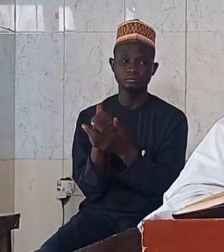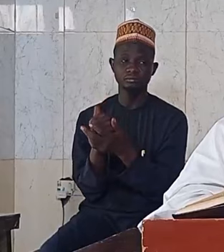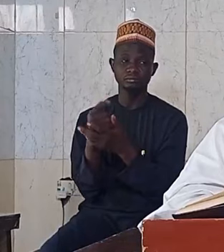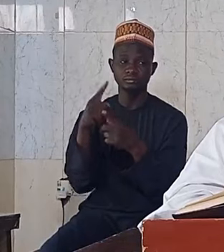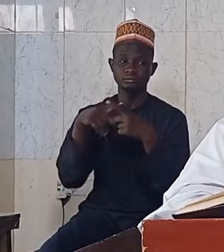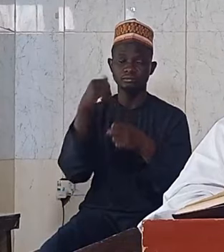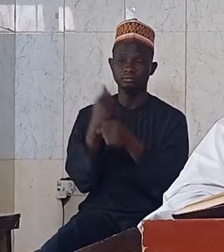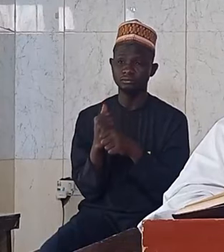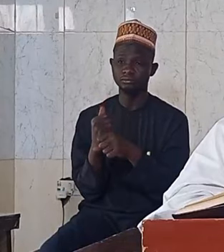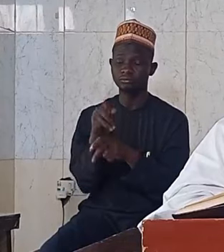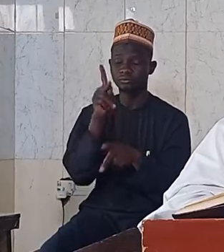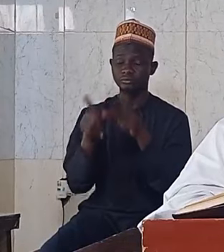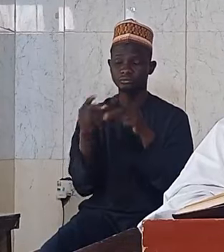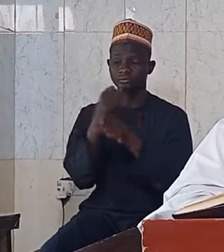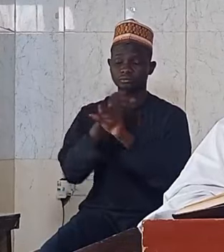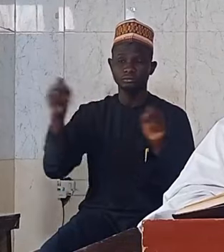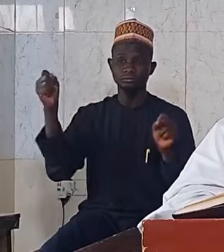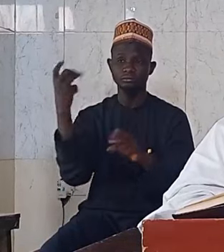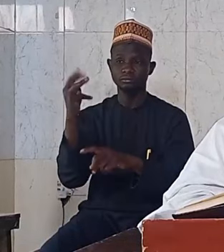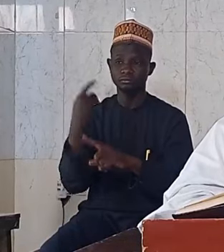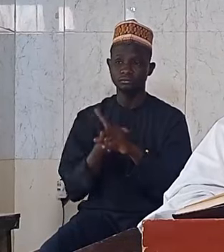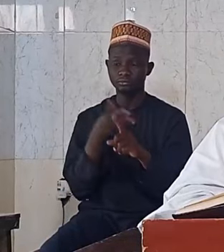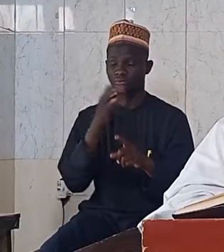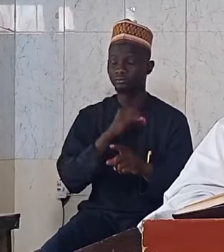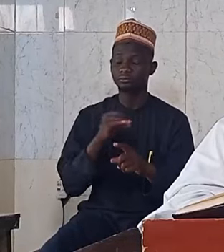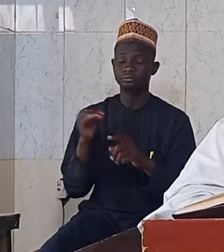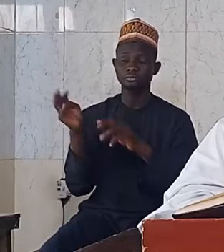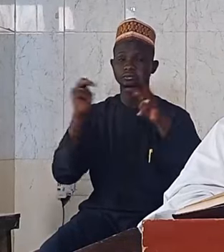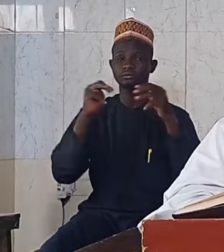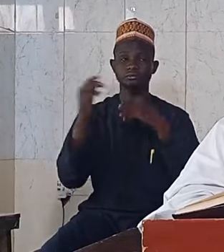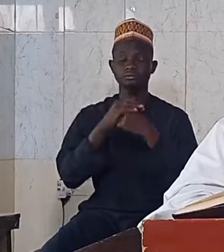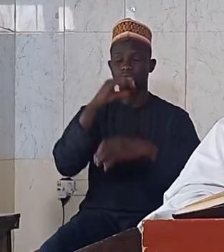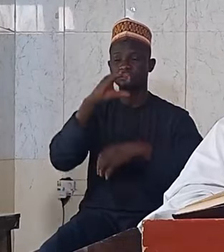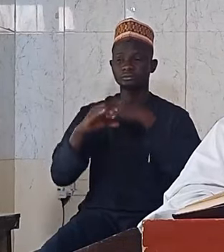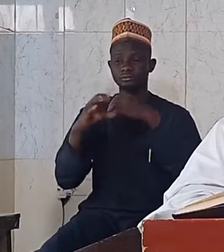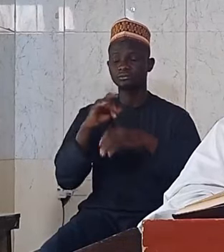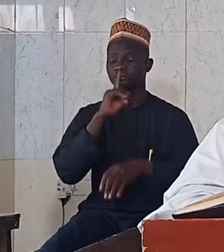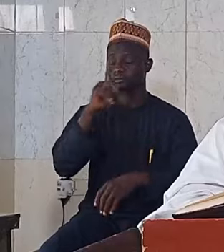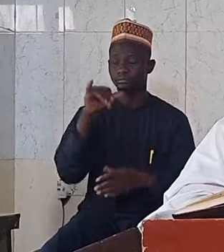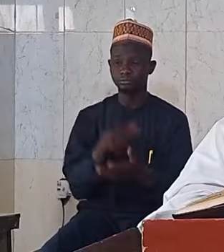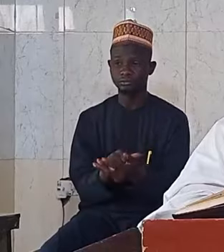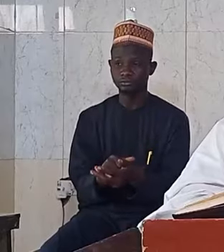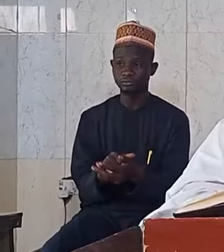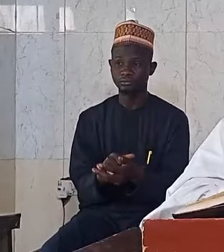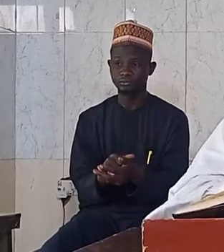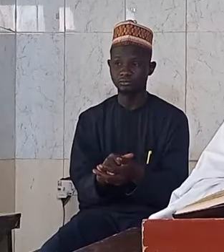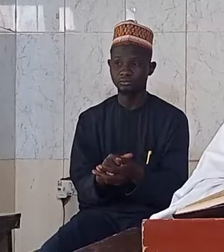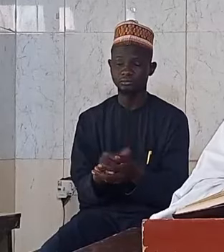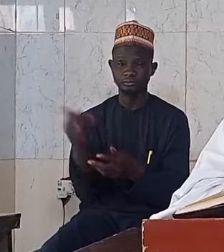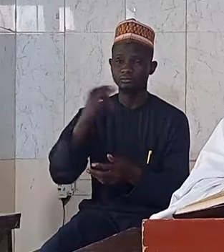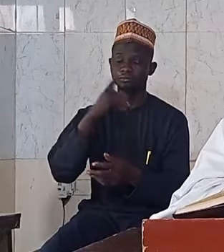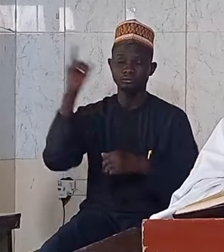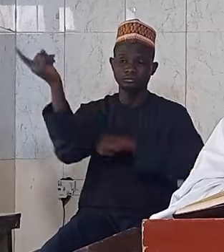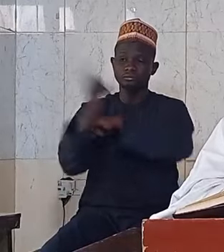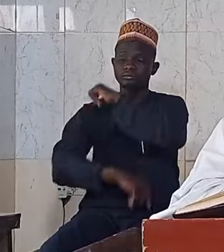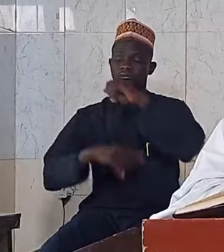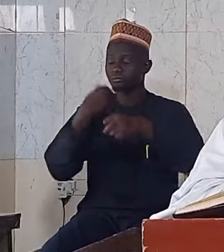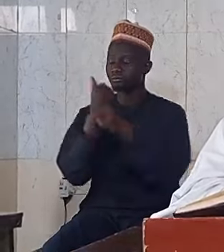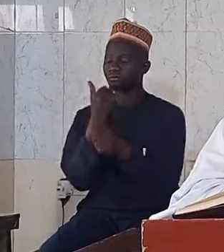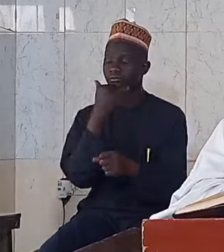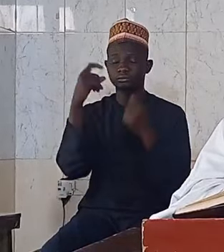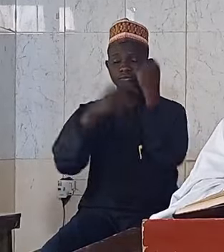samo waɗannan irin yara inda aka ɓoye su kuma a kai kes ɗin kotu a tabbatar da kuma an ladabtar da waɗanda suke irin